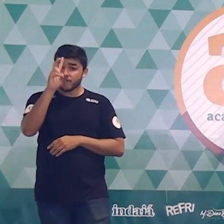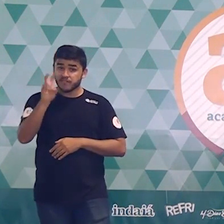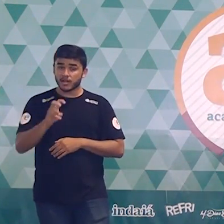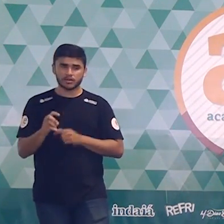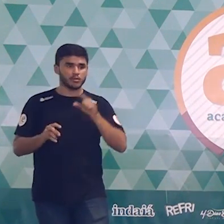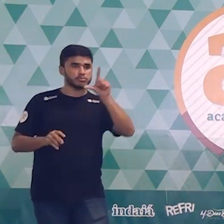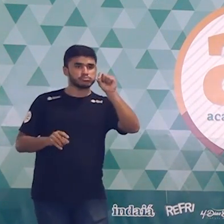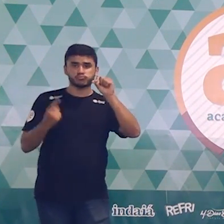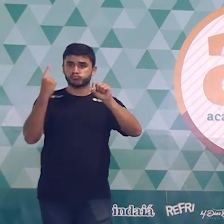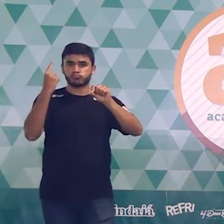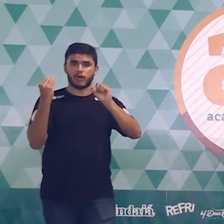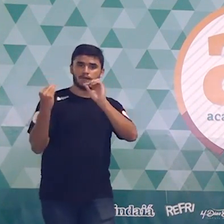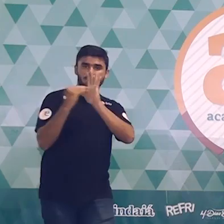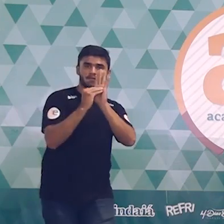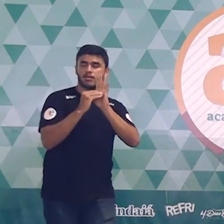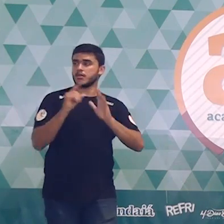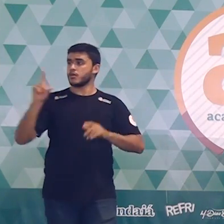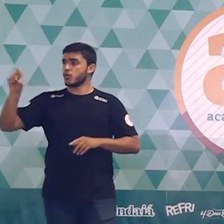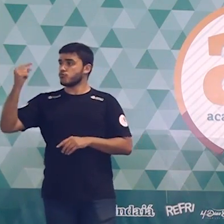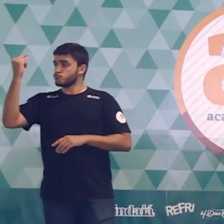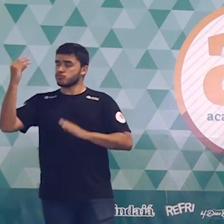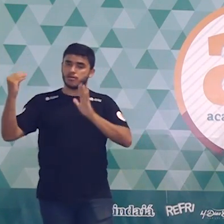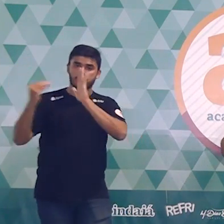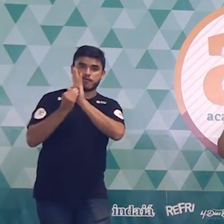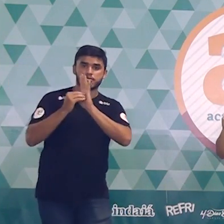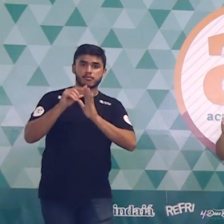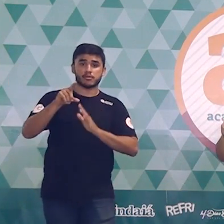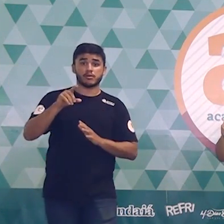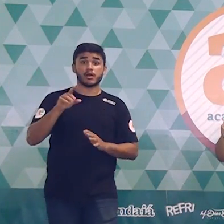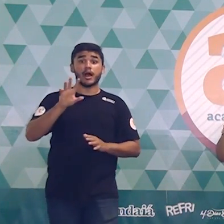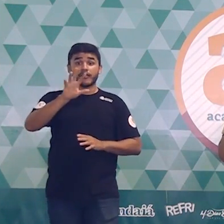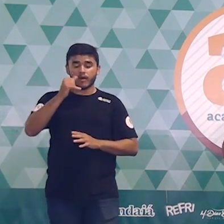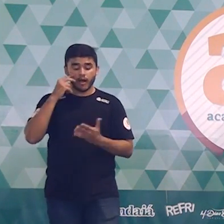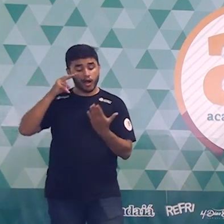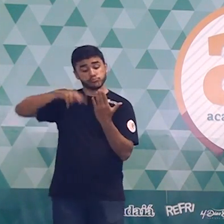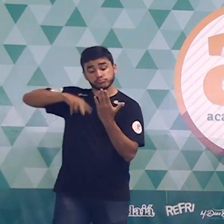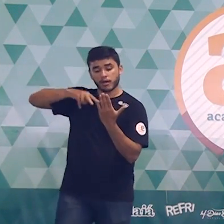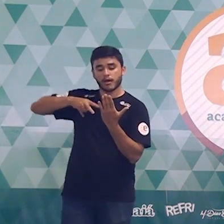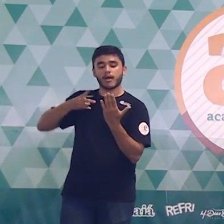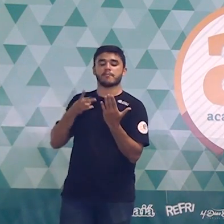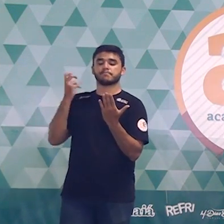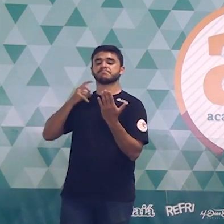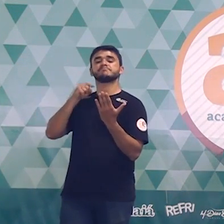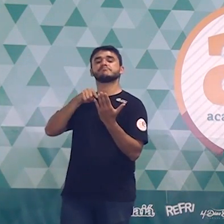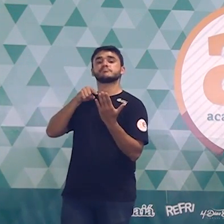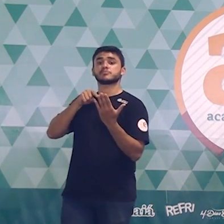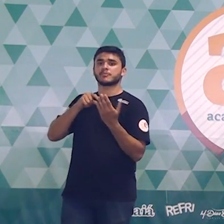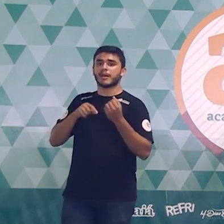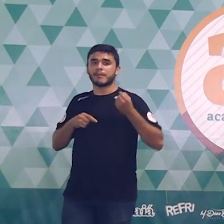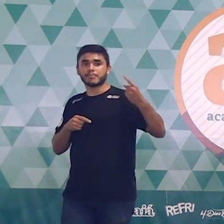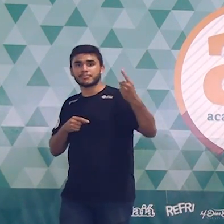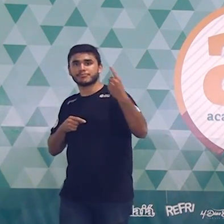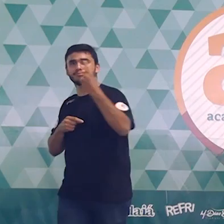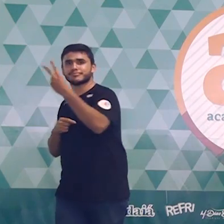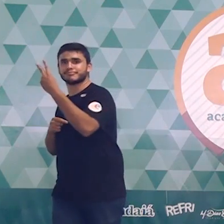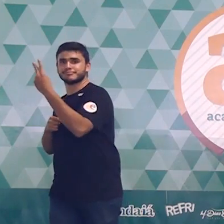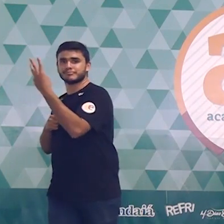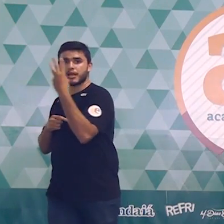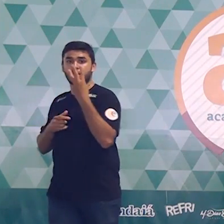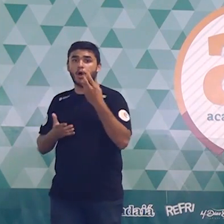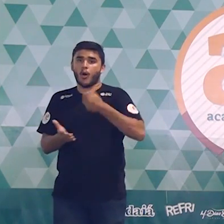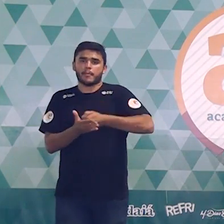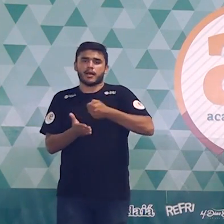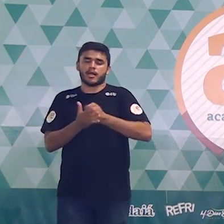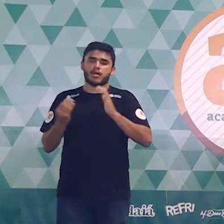vez, tá? O corretor percebe a presença do repertório. Agora que tem que ter 3, isso não está escrito em manual